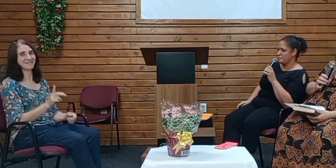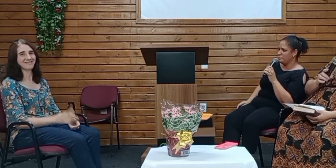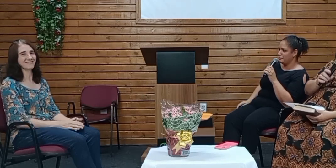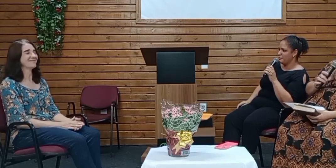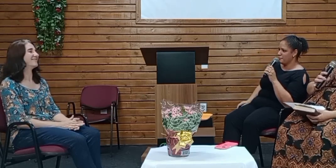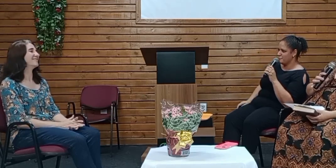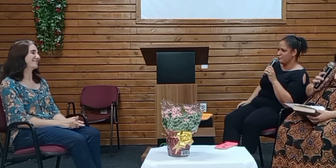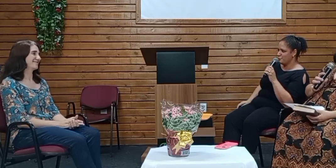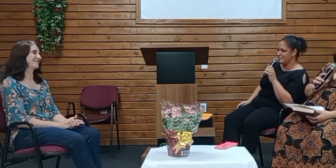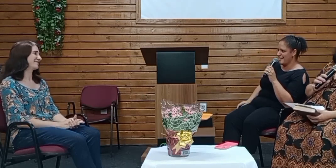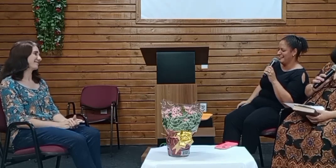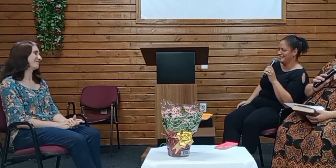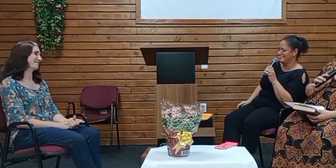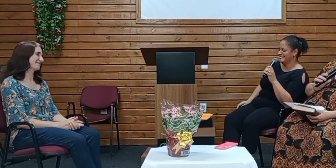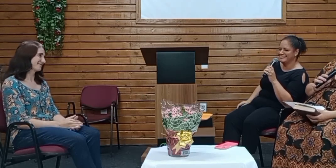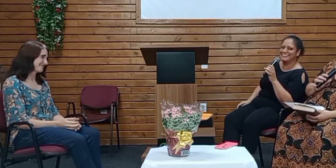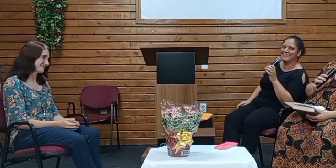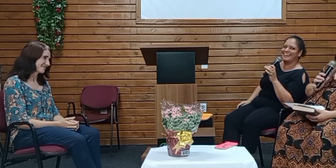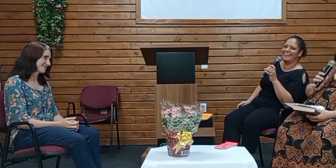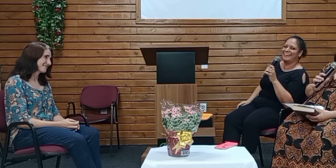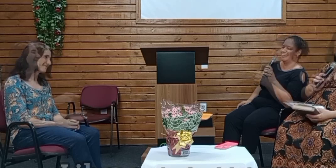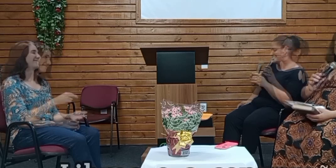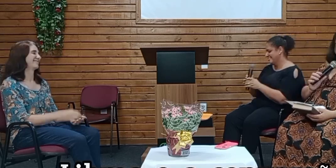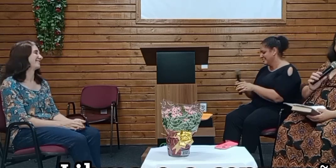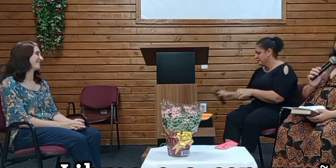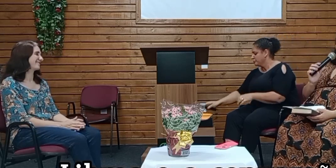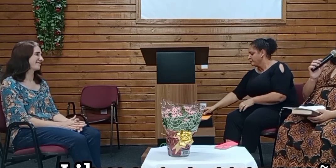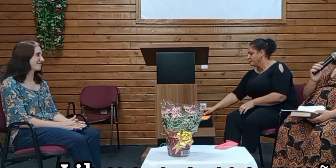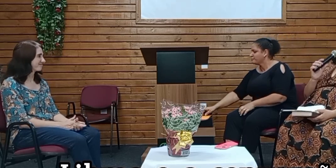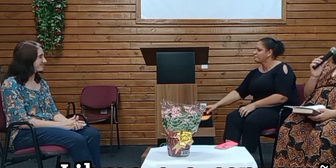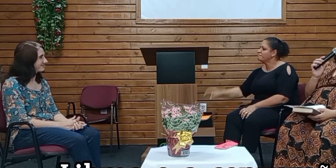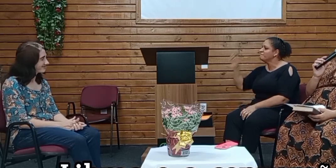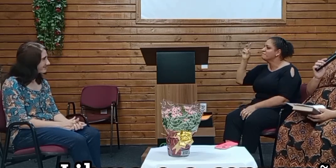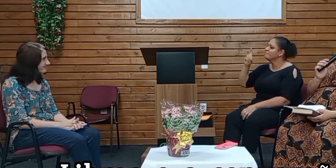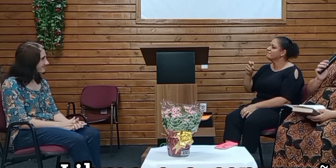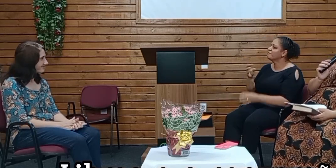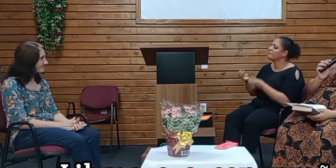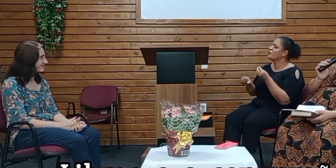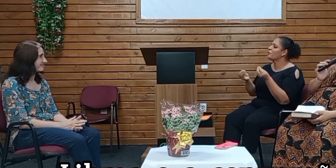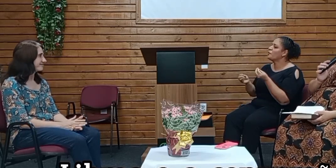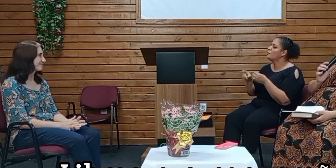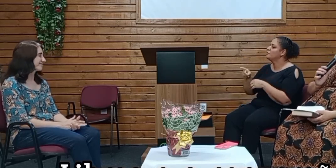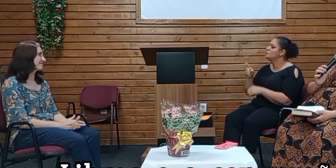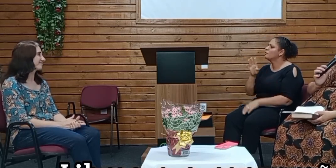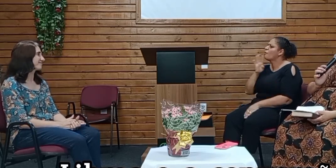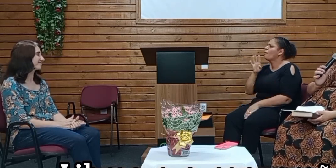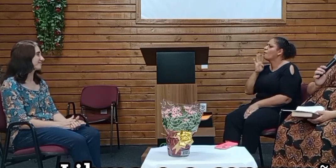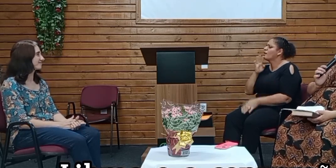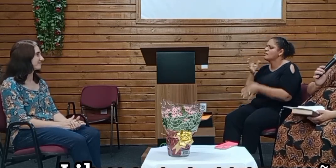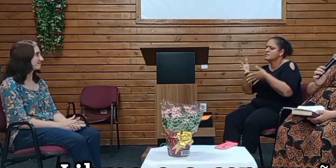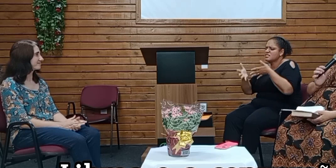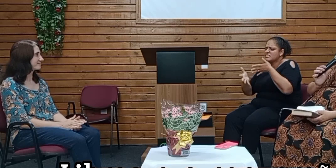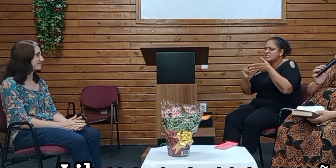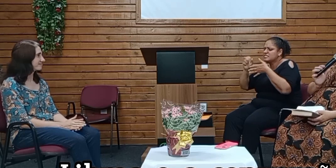A minha mãe também gosta muito de dançar. A Berça, eu sei, né? Ô, Débora, e quando é que tu conheceu Libras? Como é que